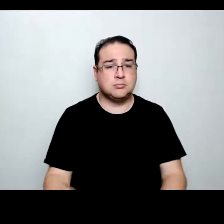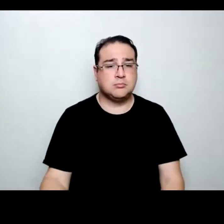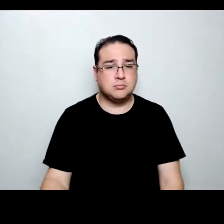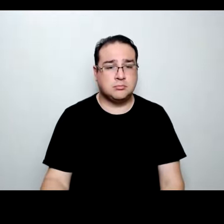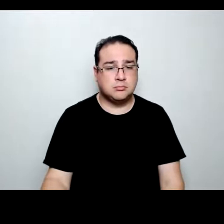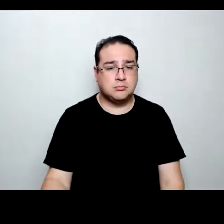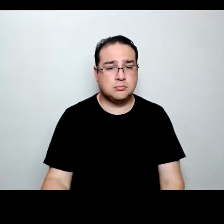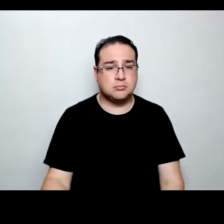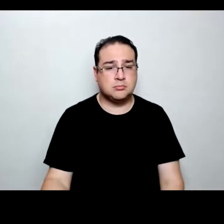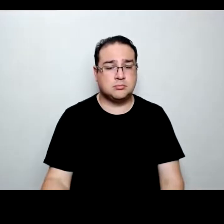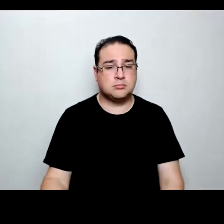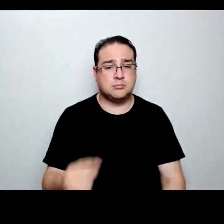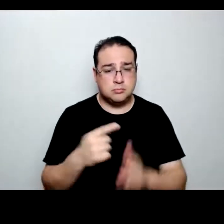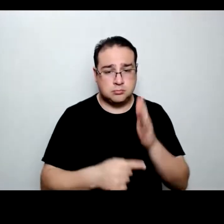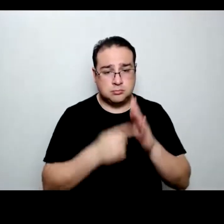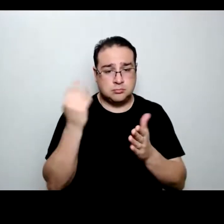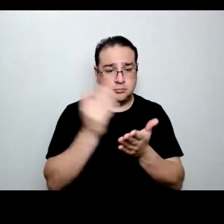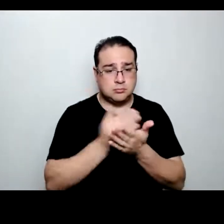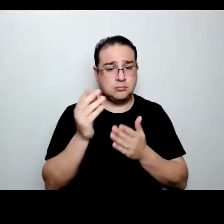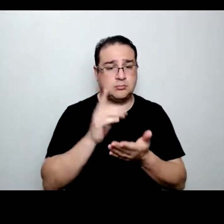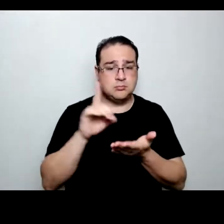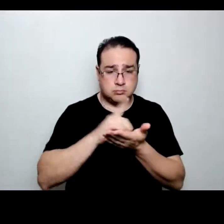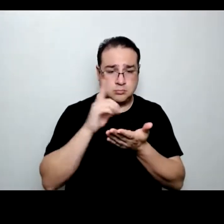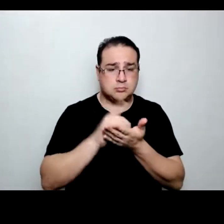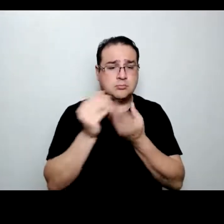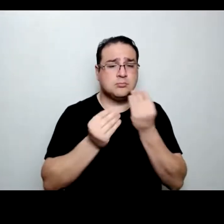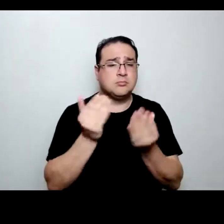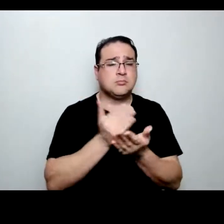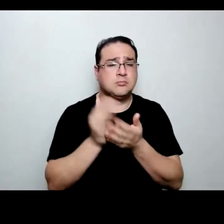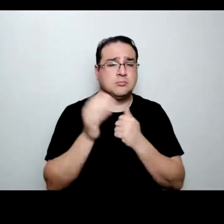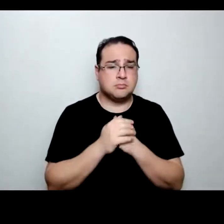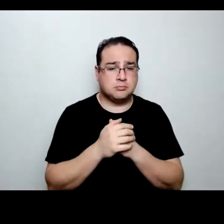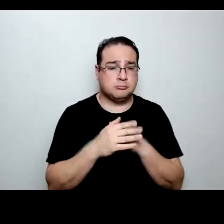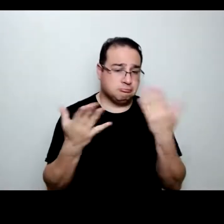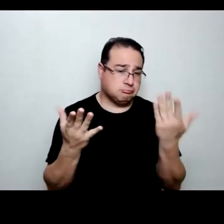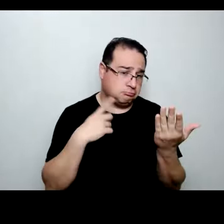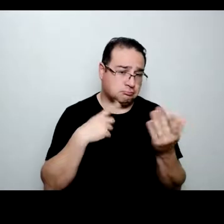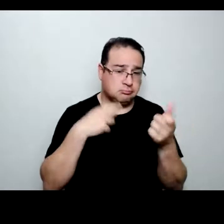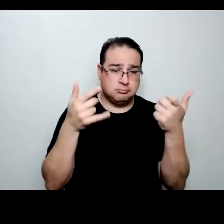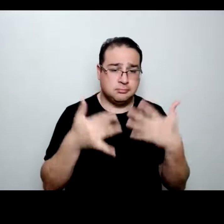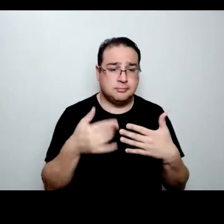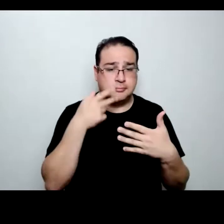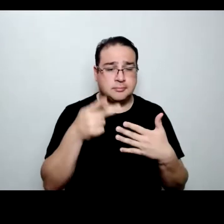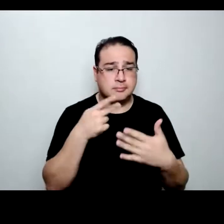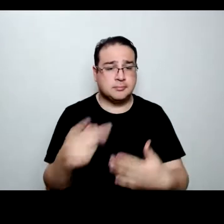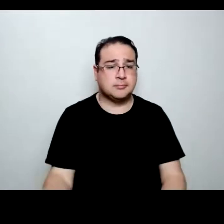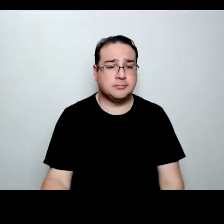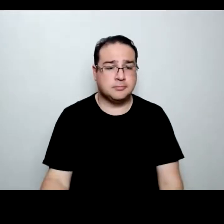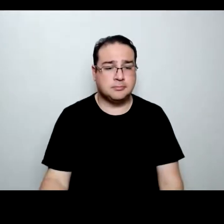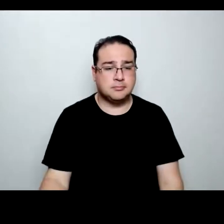Bom, primeiramente, como começa um dicionário, né? Ainda que, como acabamos de ver,